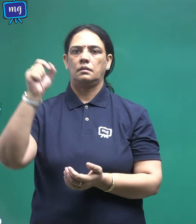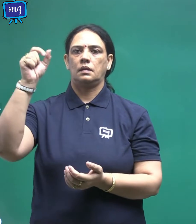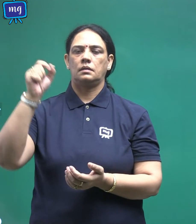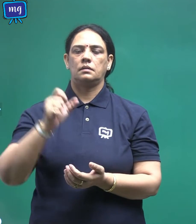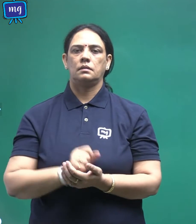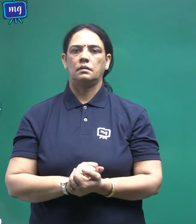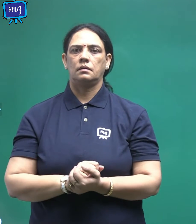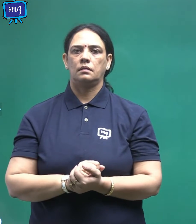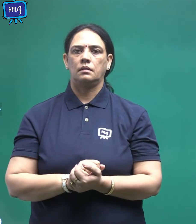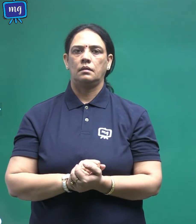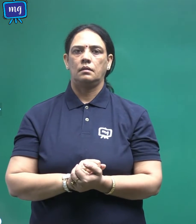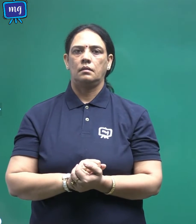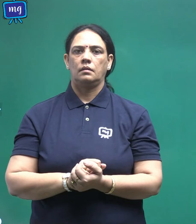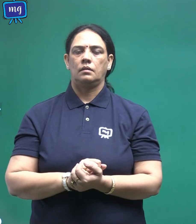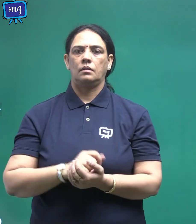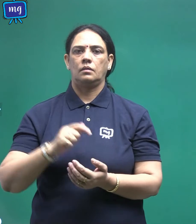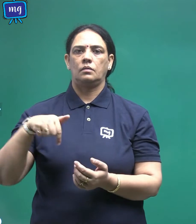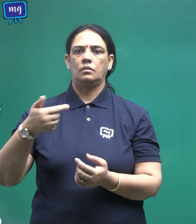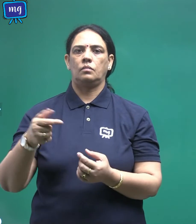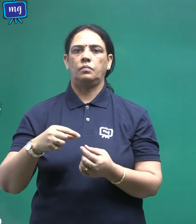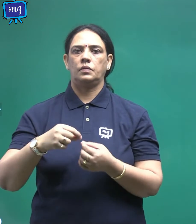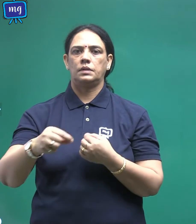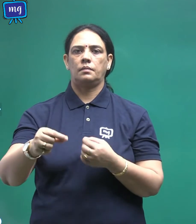10, तो भुजा बराबर